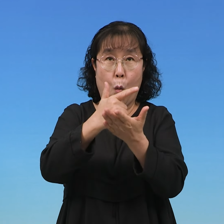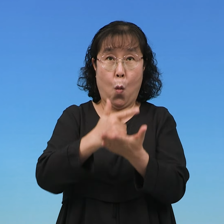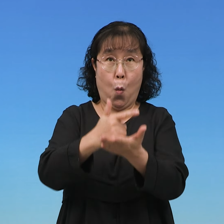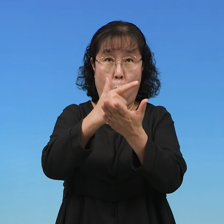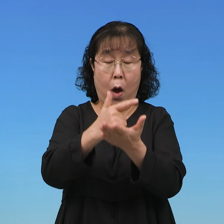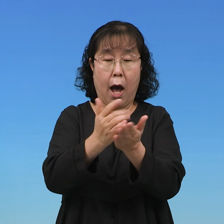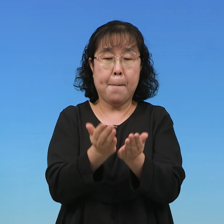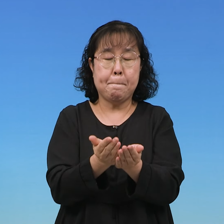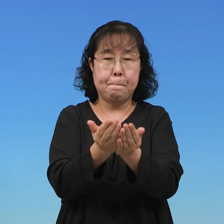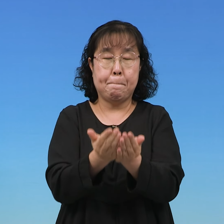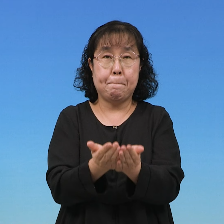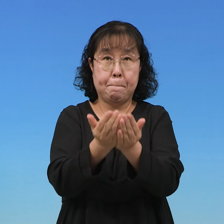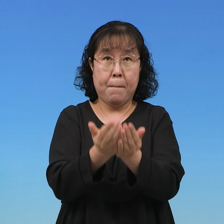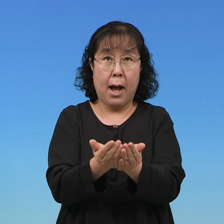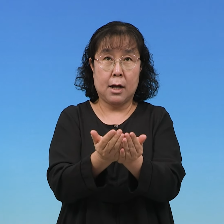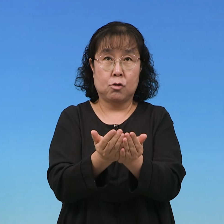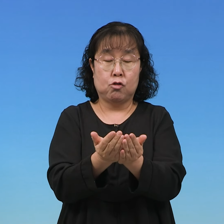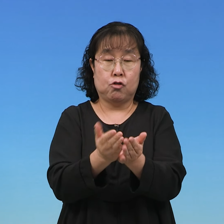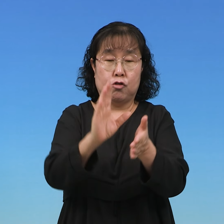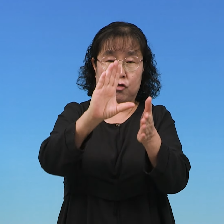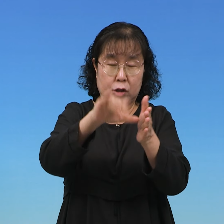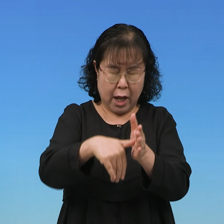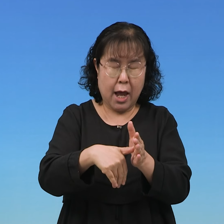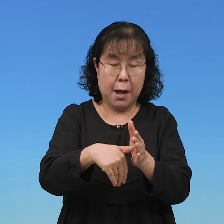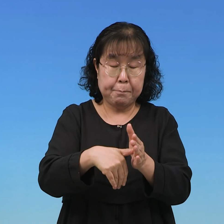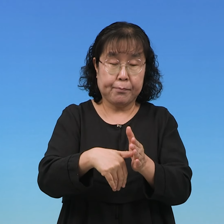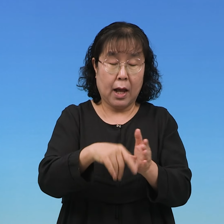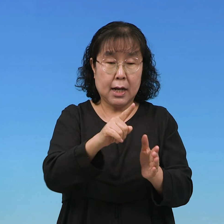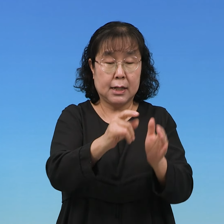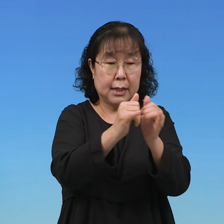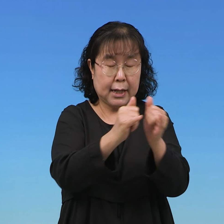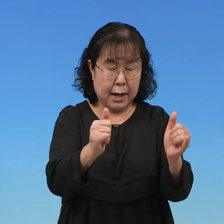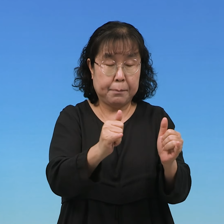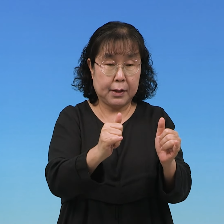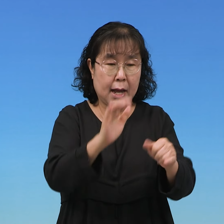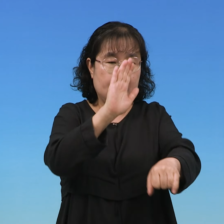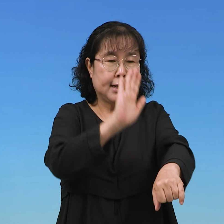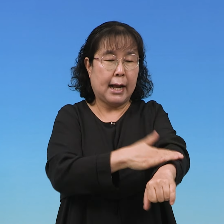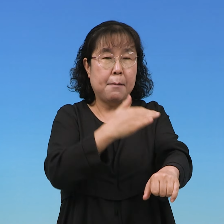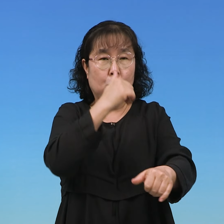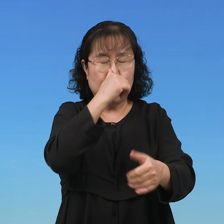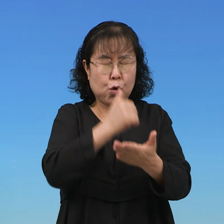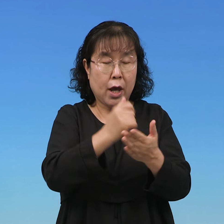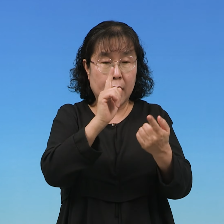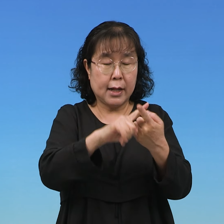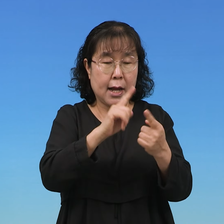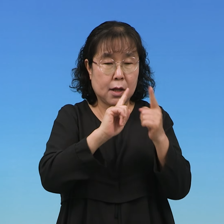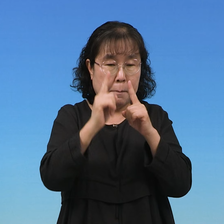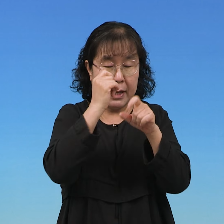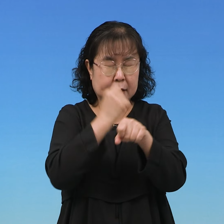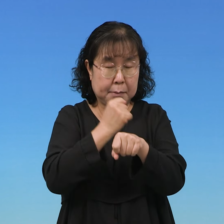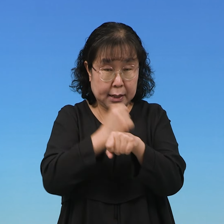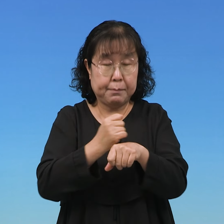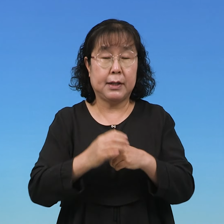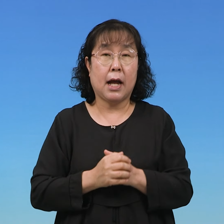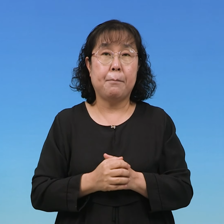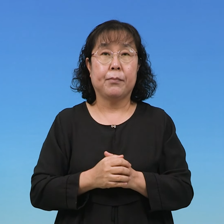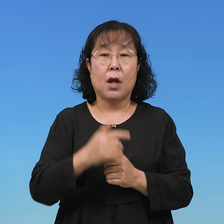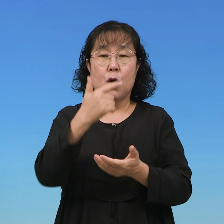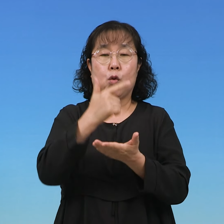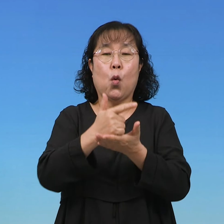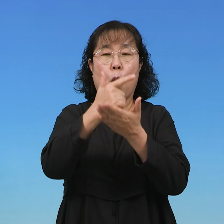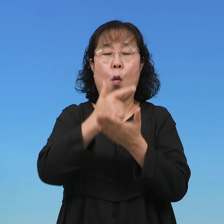방주에 대해서 언급하시면서 그 시대 사람들의 잘못을 이렇게 지적하십니다. 마태복음 24장 38절부터